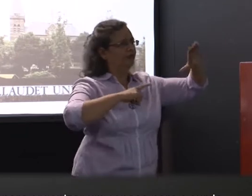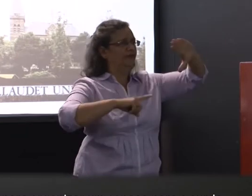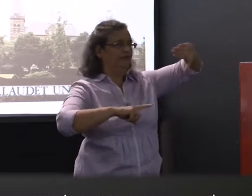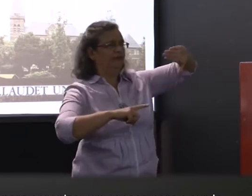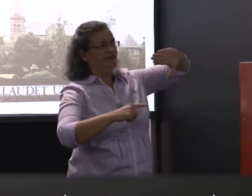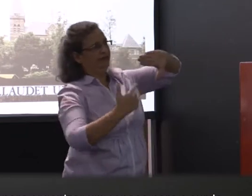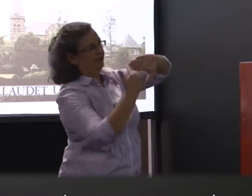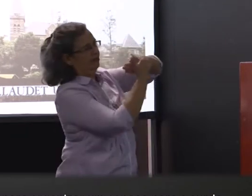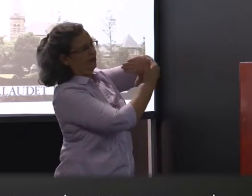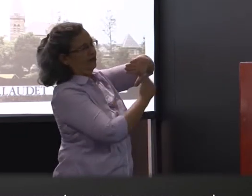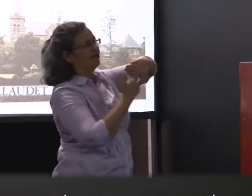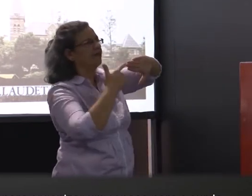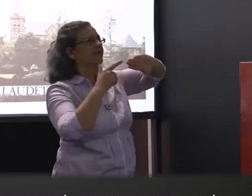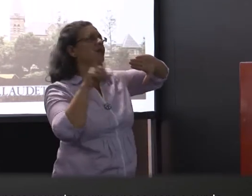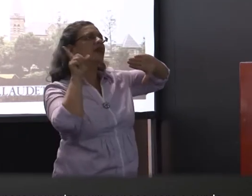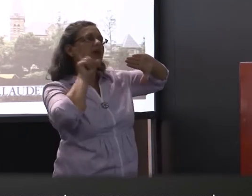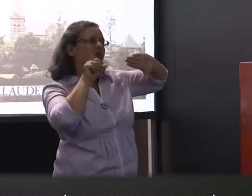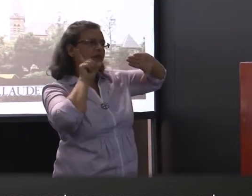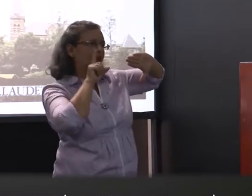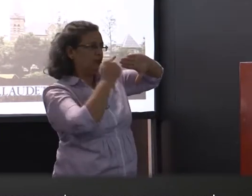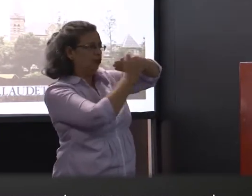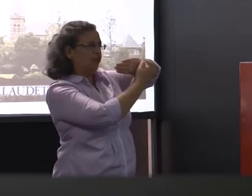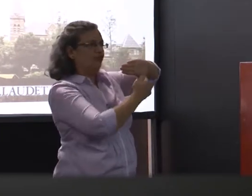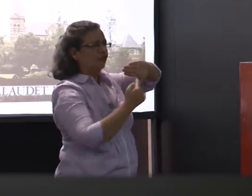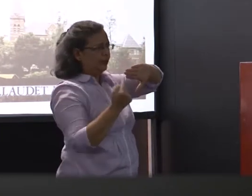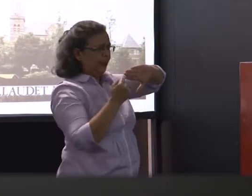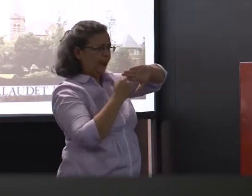organizar um espaço para o surdo.